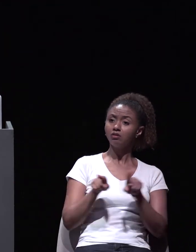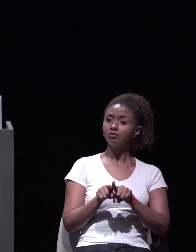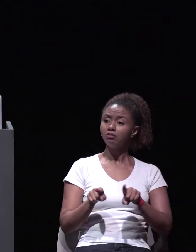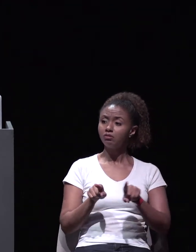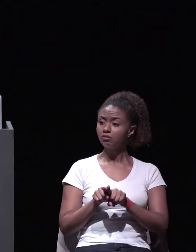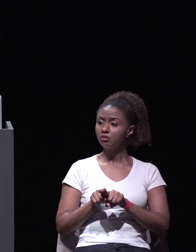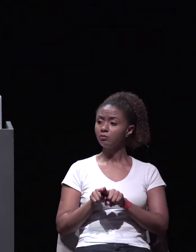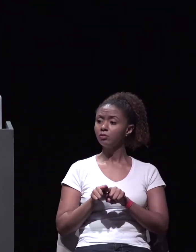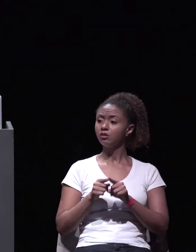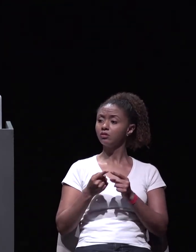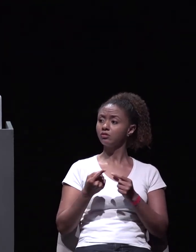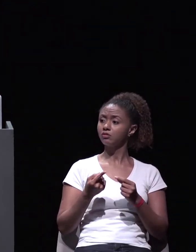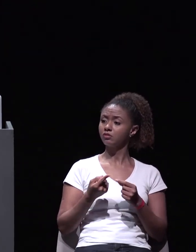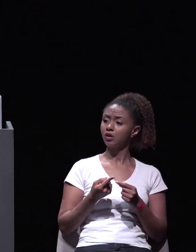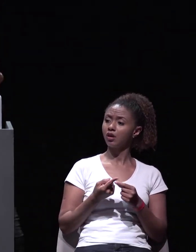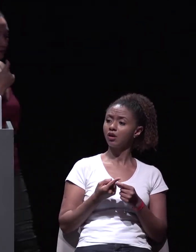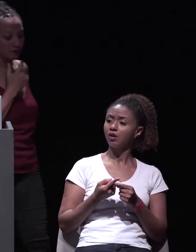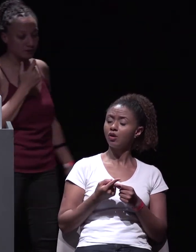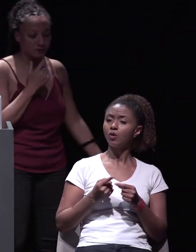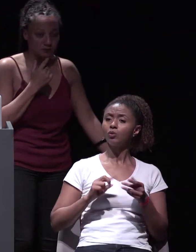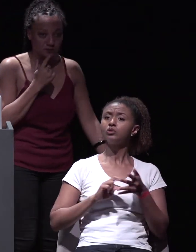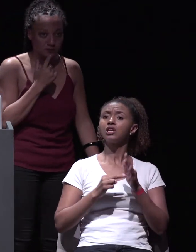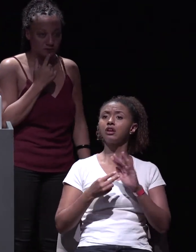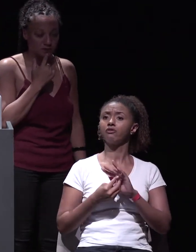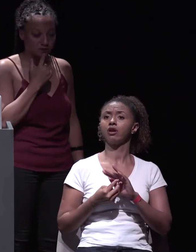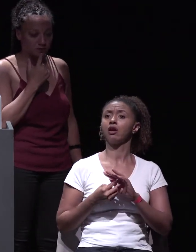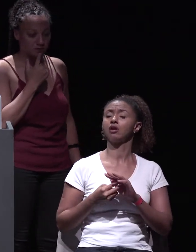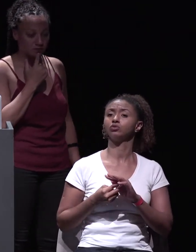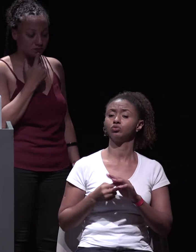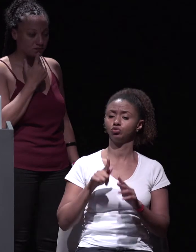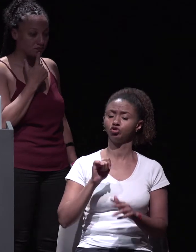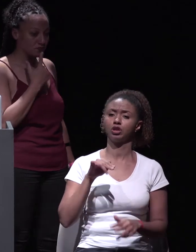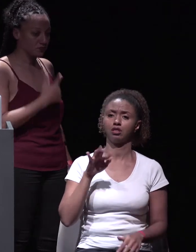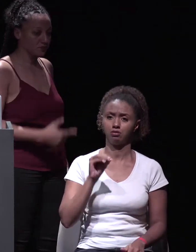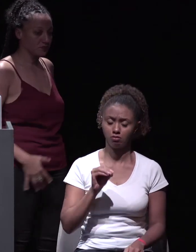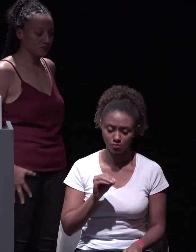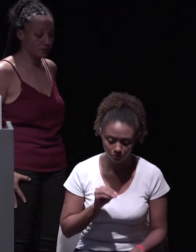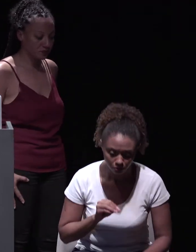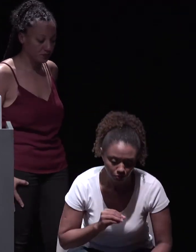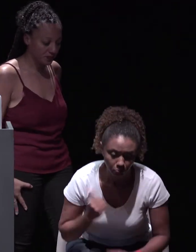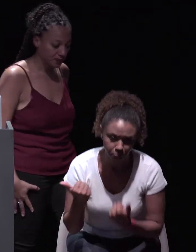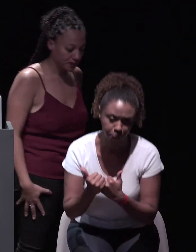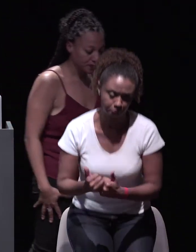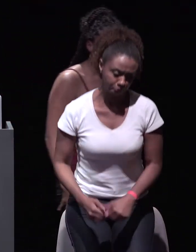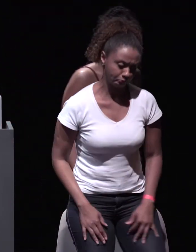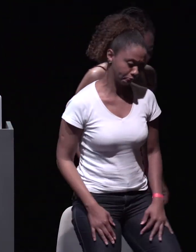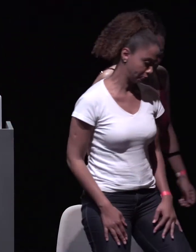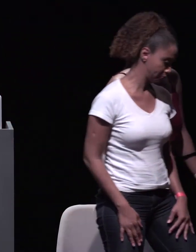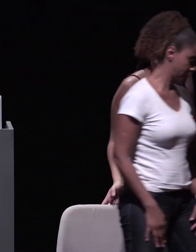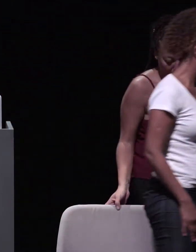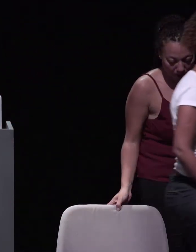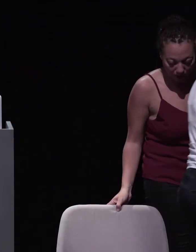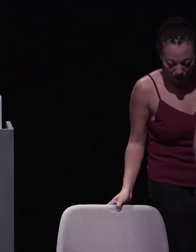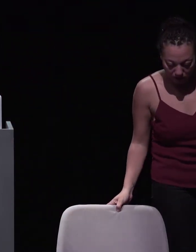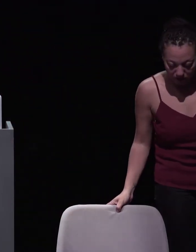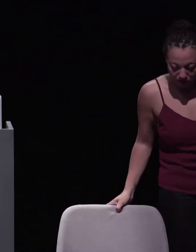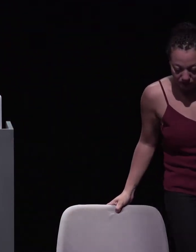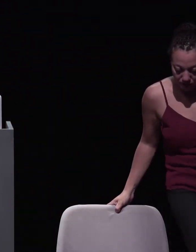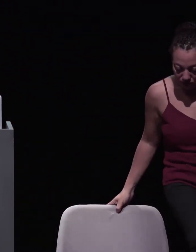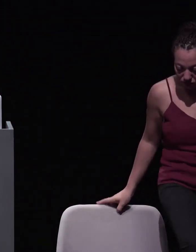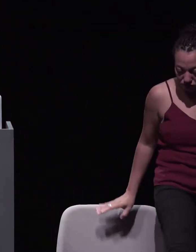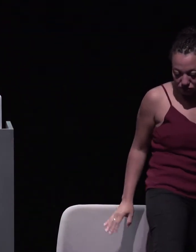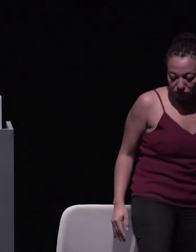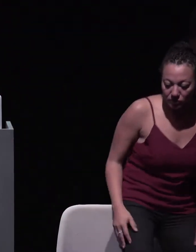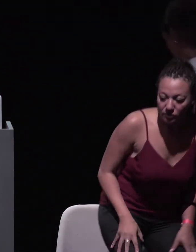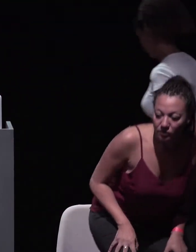tempo, tem um sentido do gênero, né? Dessa afirmação de masculinidade, né? Como esse